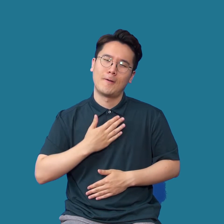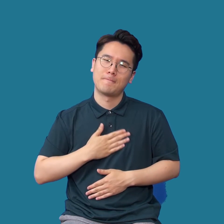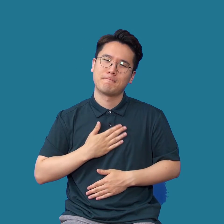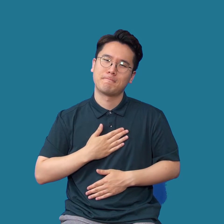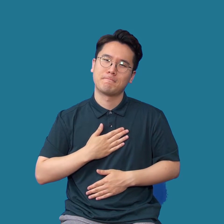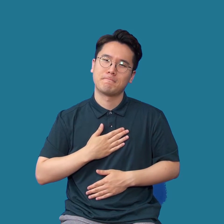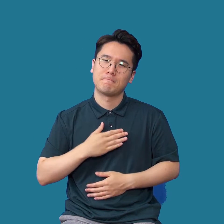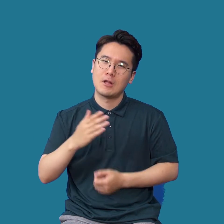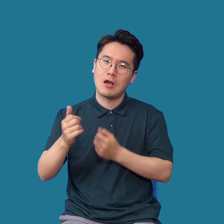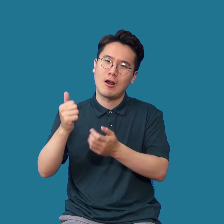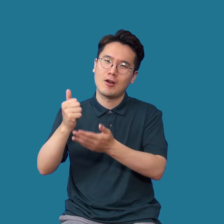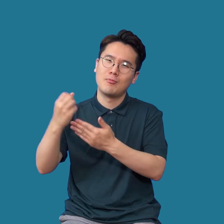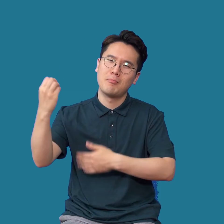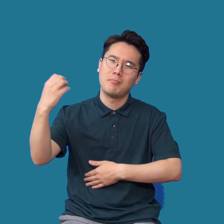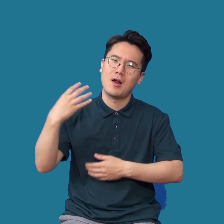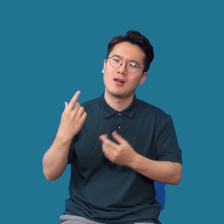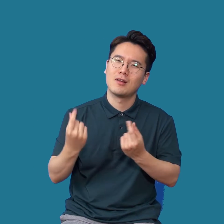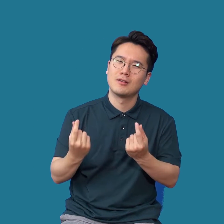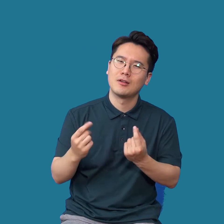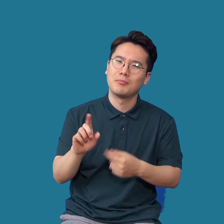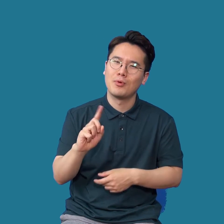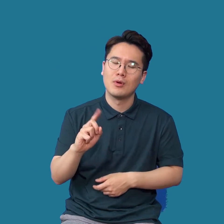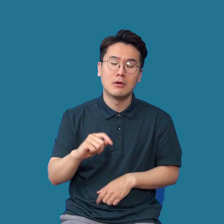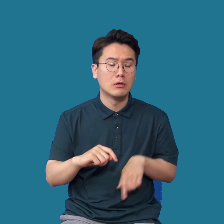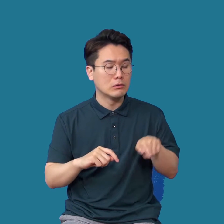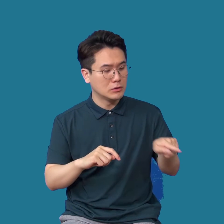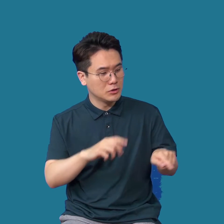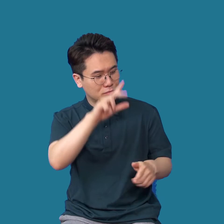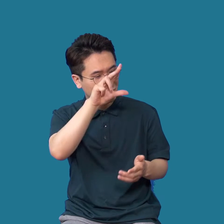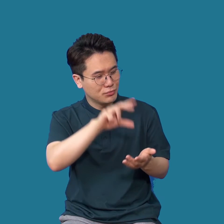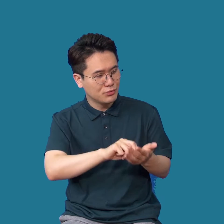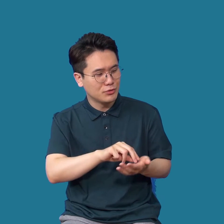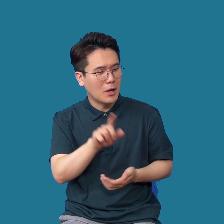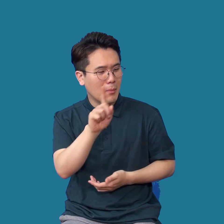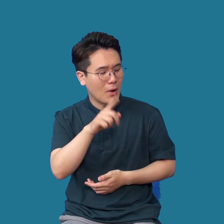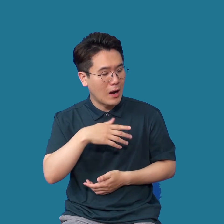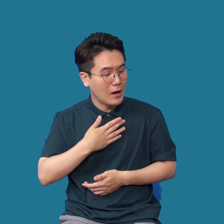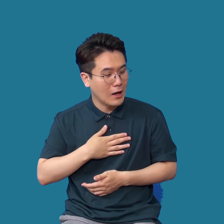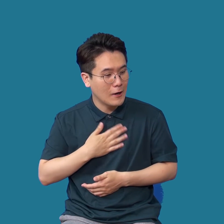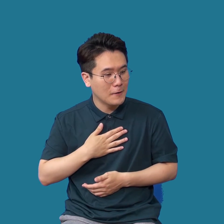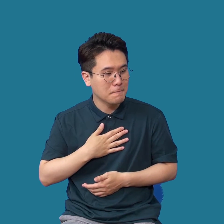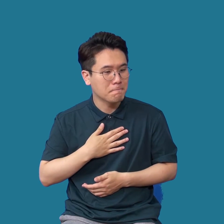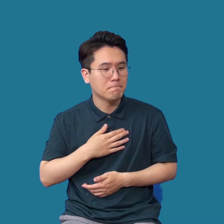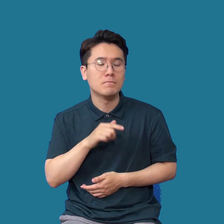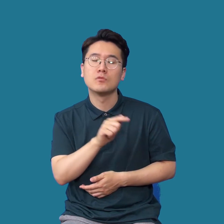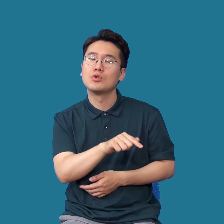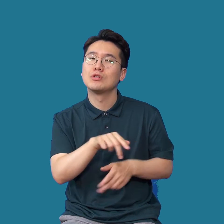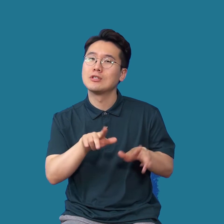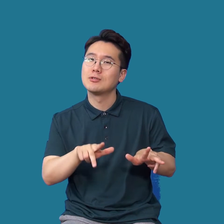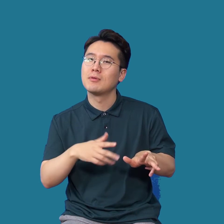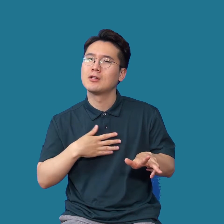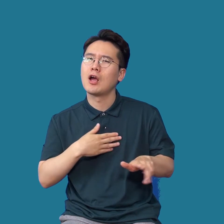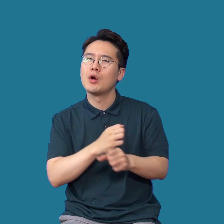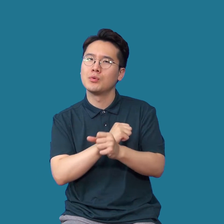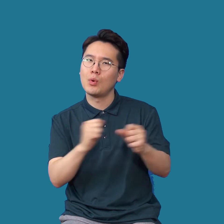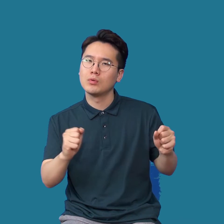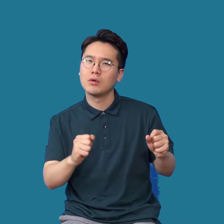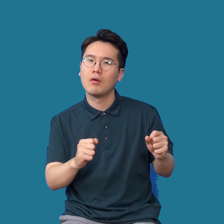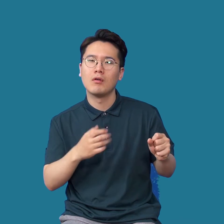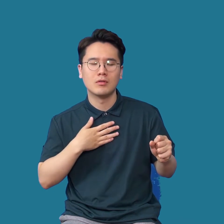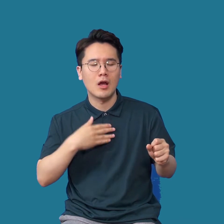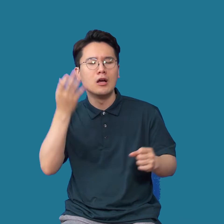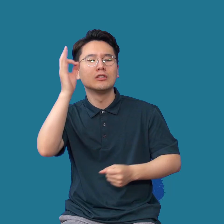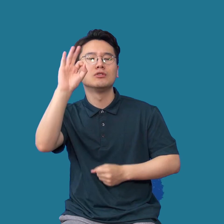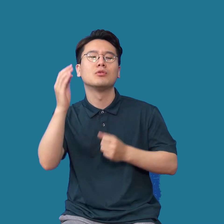문제가 뭔지 아니? 너는 지금 내가 용서하고 받아들인 너를 너